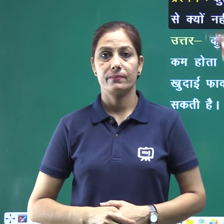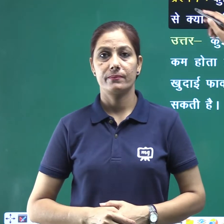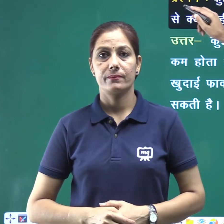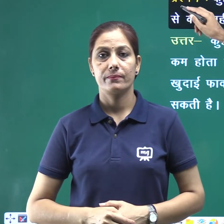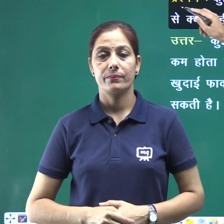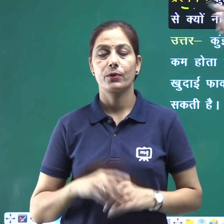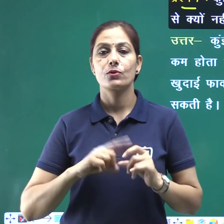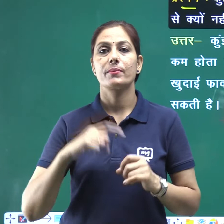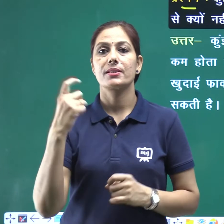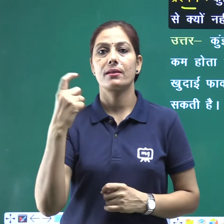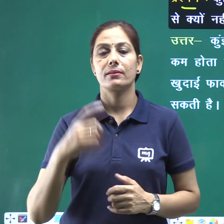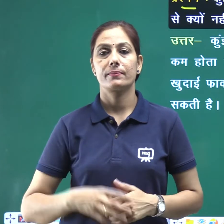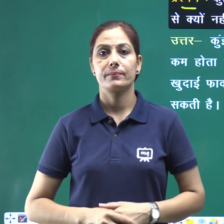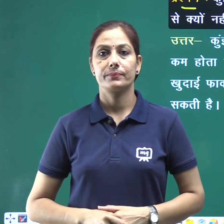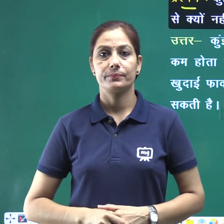प्रश्न 7,